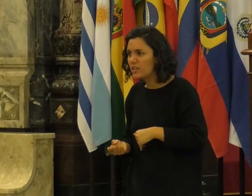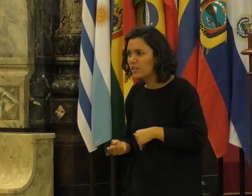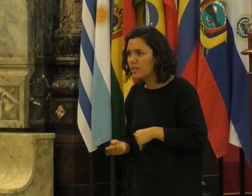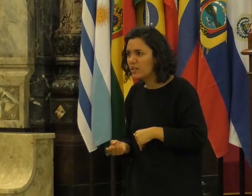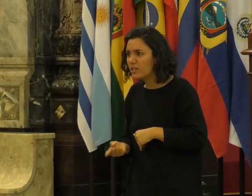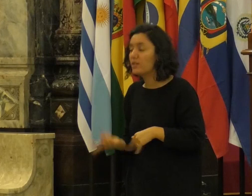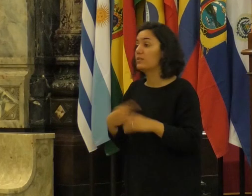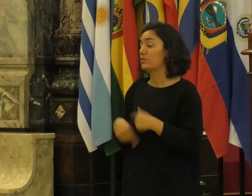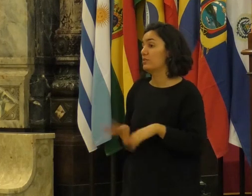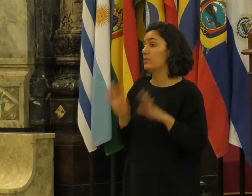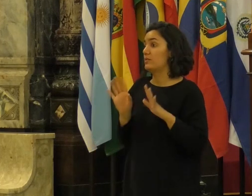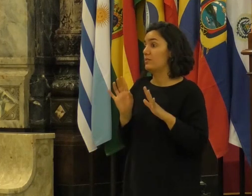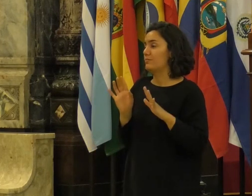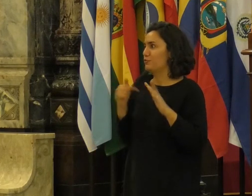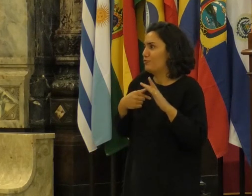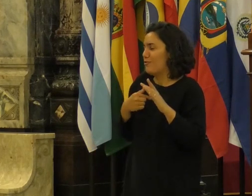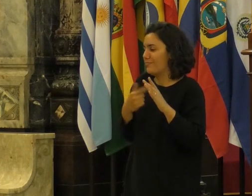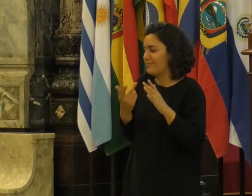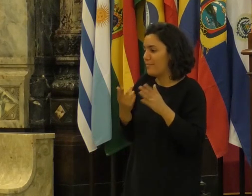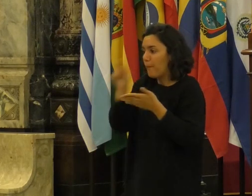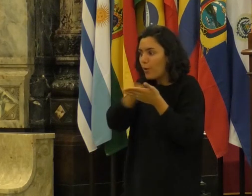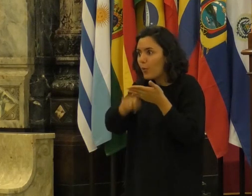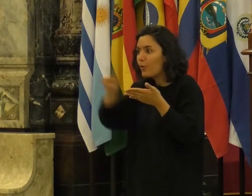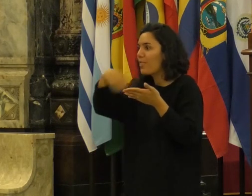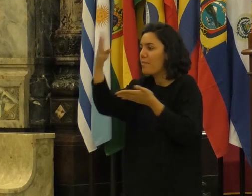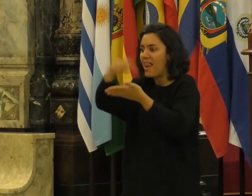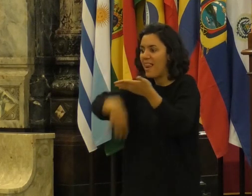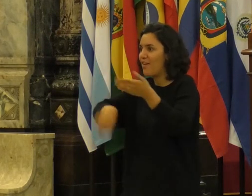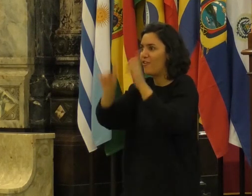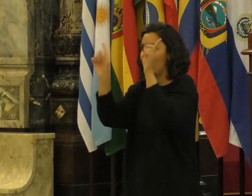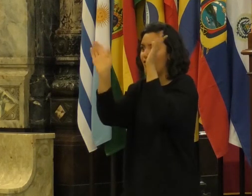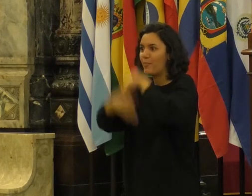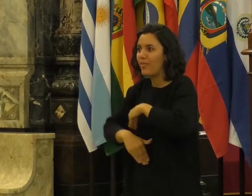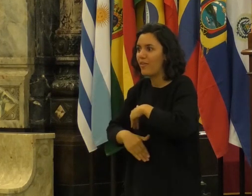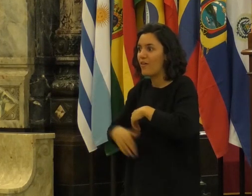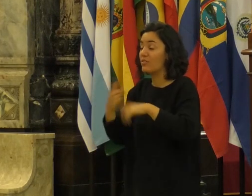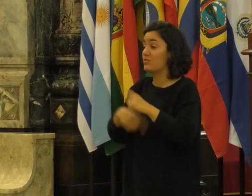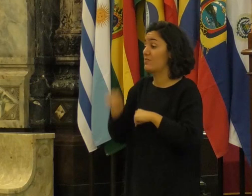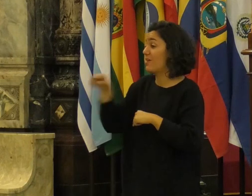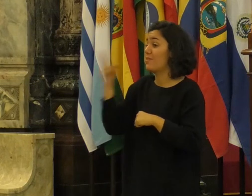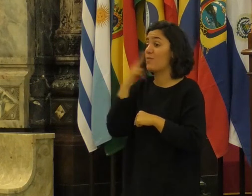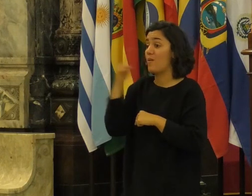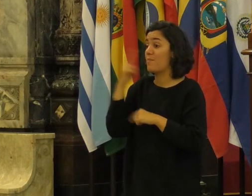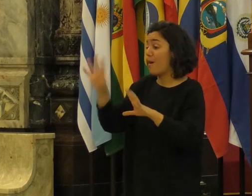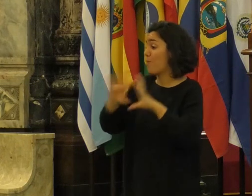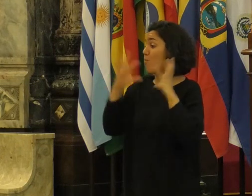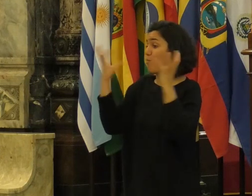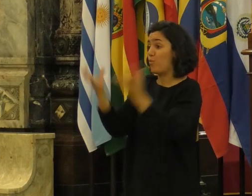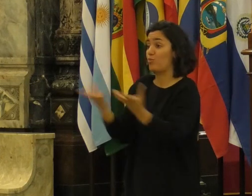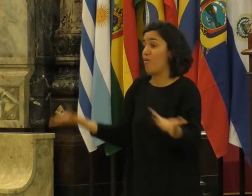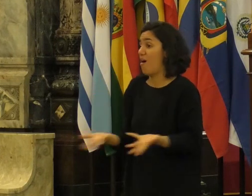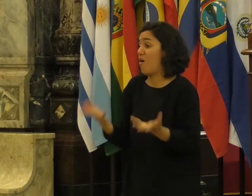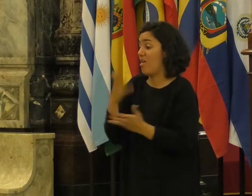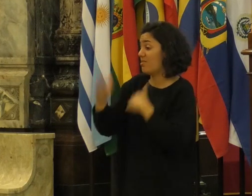Entonces ni siquiera podemos leernos nosotros mismos. Y ese es un problema que está en todo el mundo en